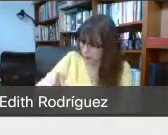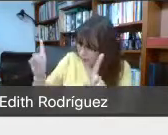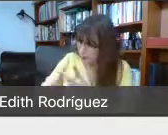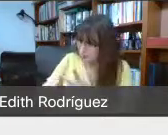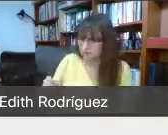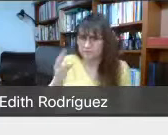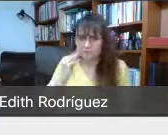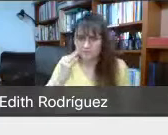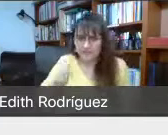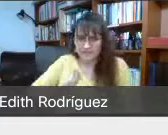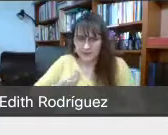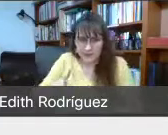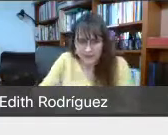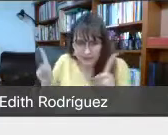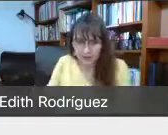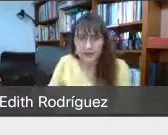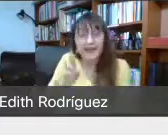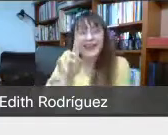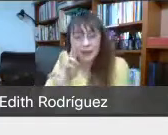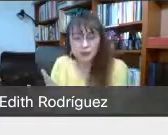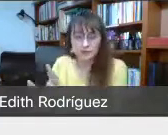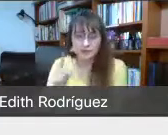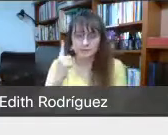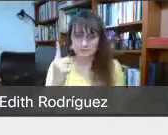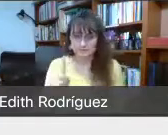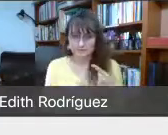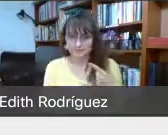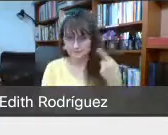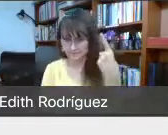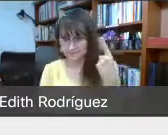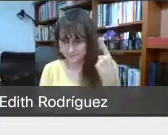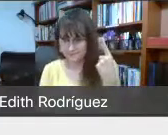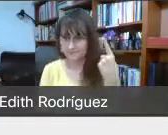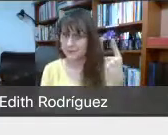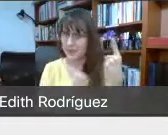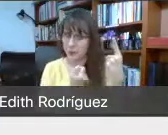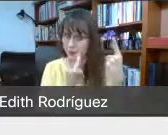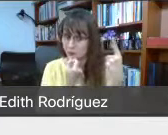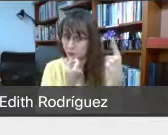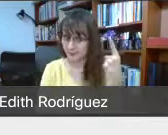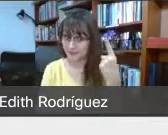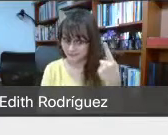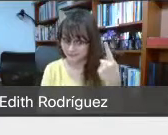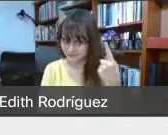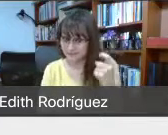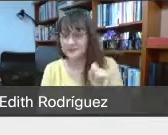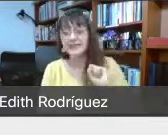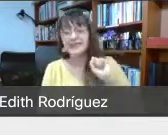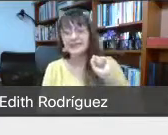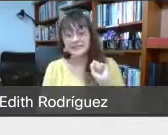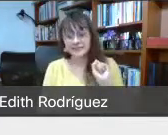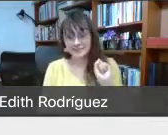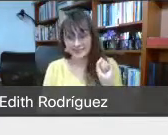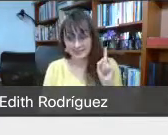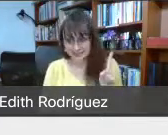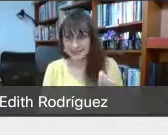Reconocer que son niños distintos, tienen una cultura distinta, sus vivencias son. Esto como primero se tiene que reconocer. Entonces,